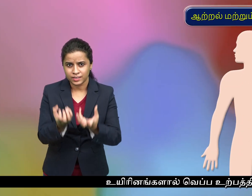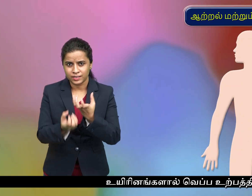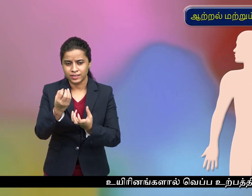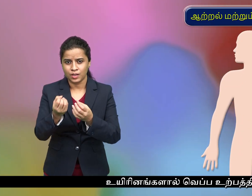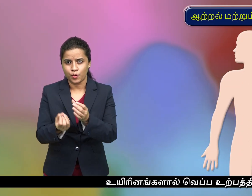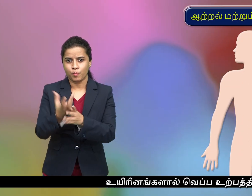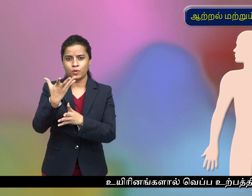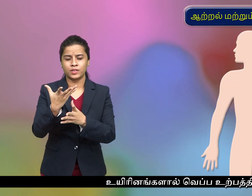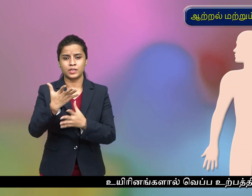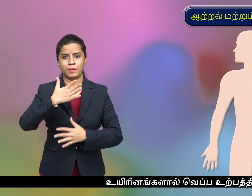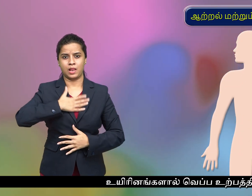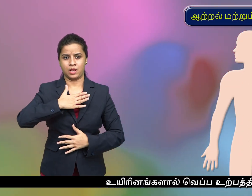உயிரினங்களால் வெப்ப உற்பத்தி.